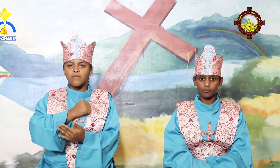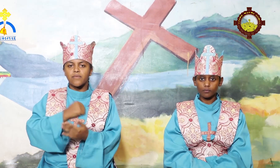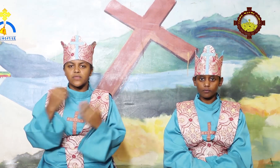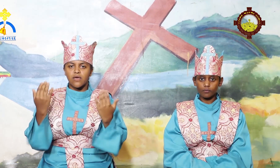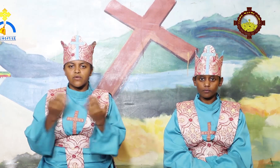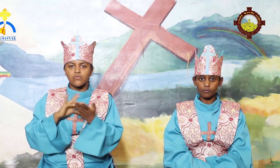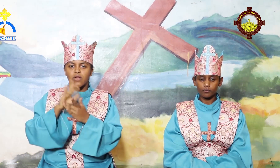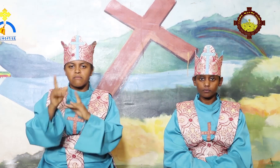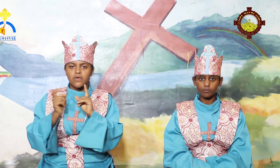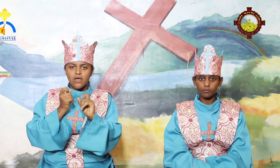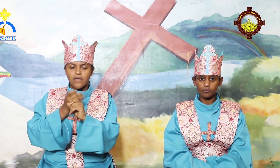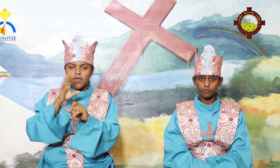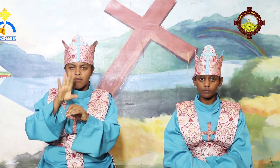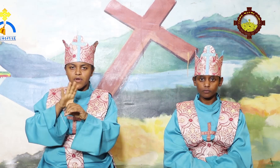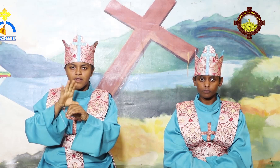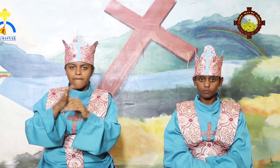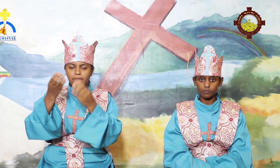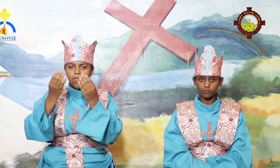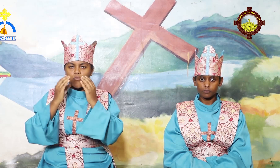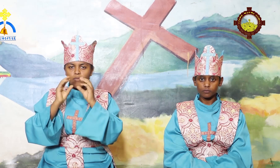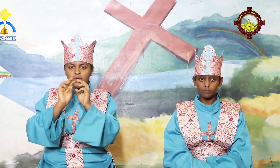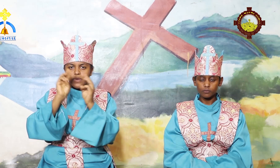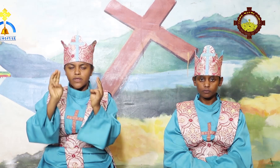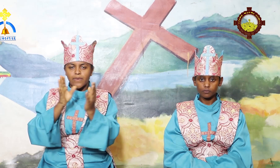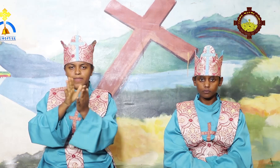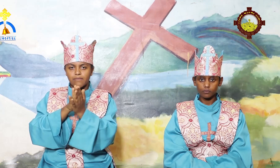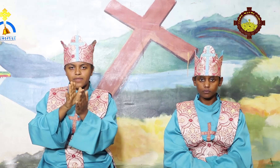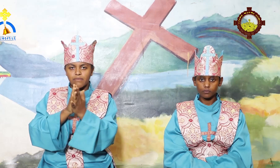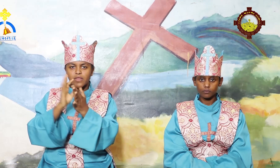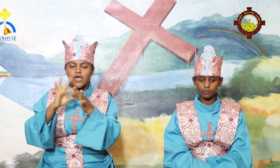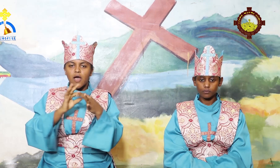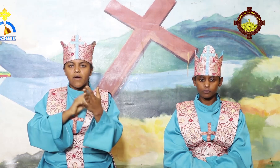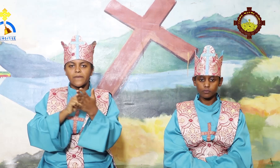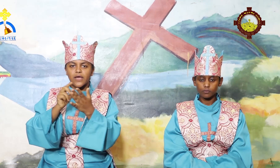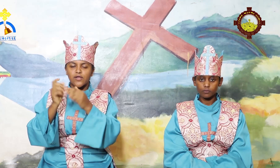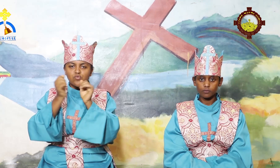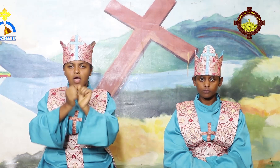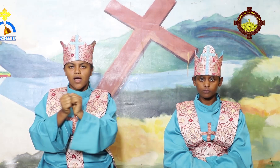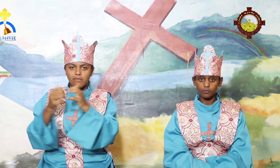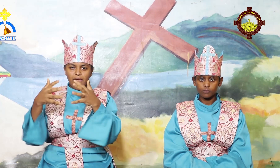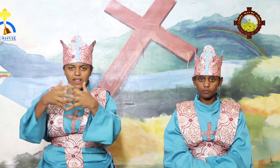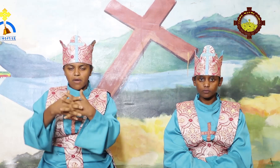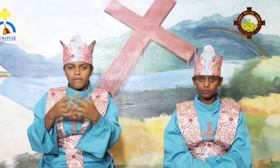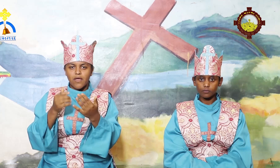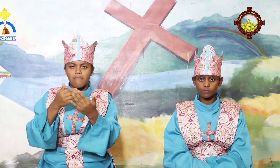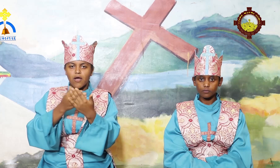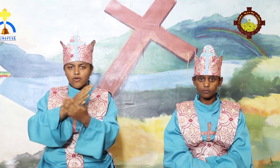በምስካየ ኅዙናን መድኃኔዓለም ገዳም ከተምሮ ማስተማር ሰንበት ትምህርት ቤት ከማኅበረ ቅዱሳን ጋር በመተባበር